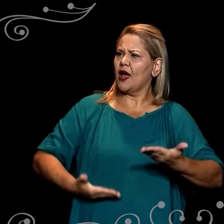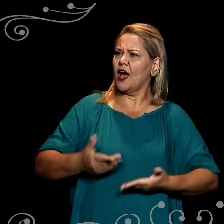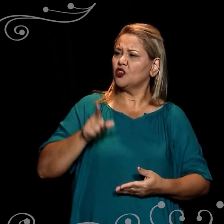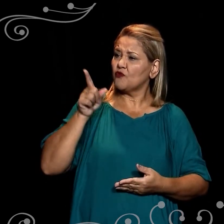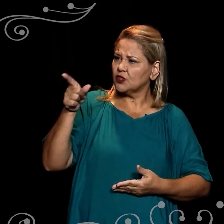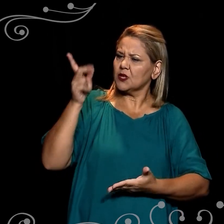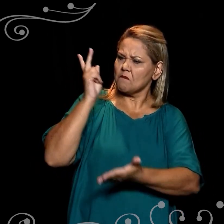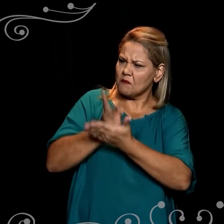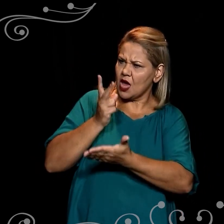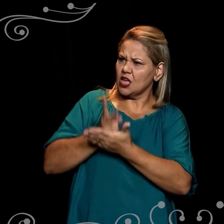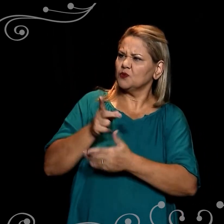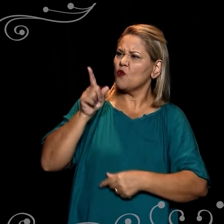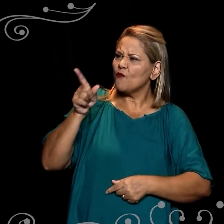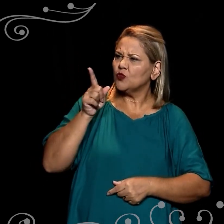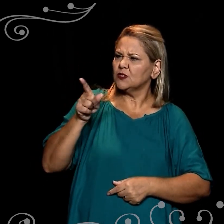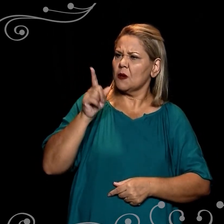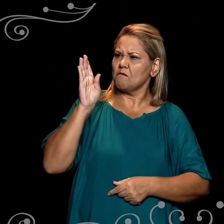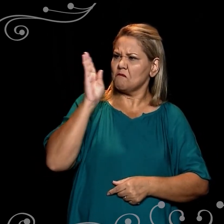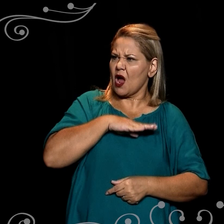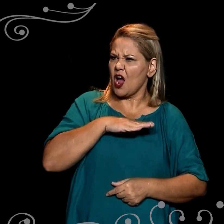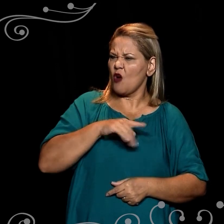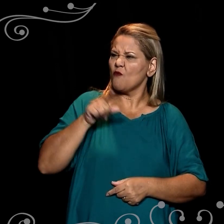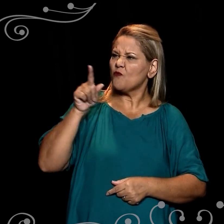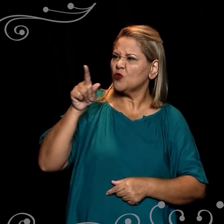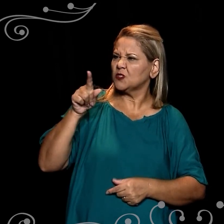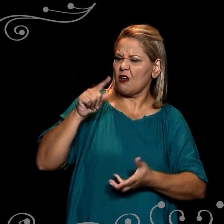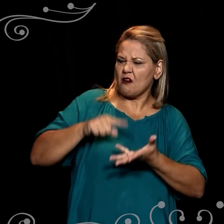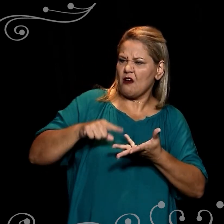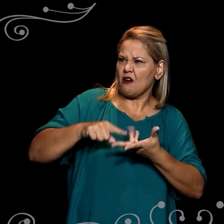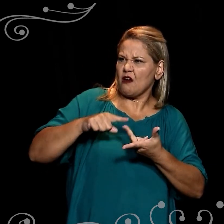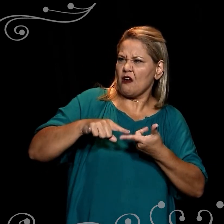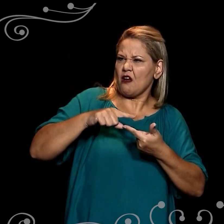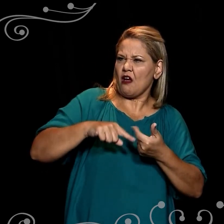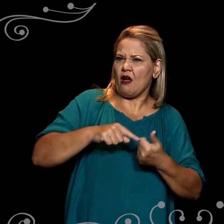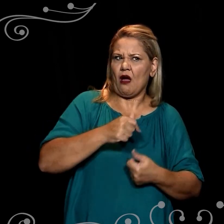mesma havia se condenado a uma morte terrível.